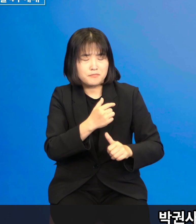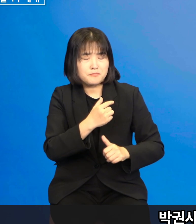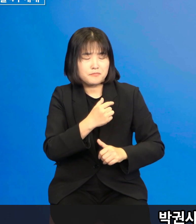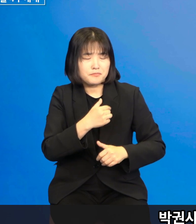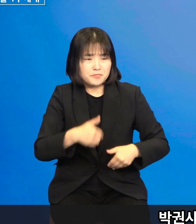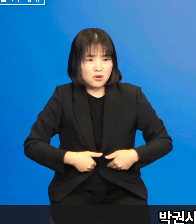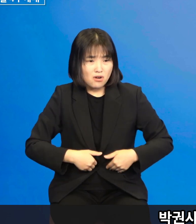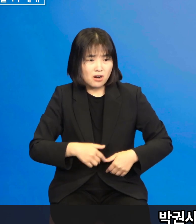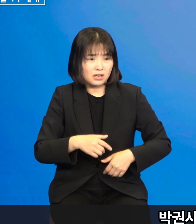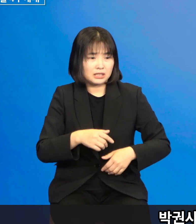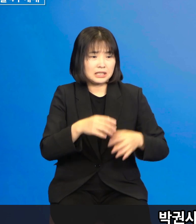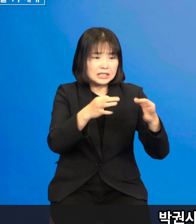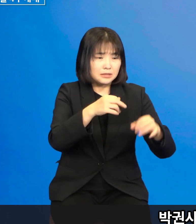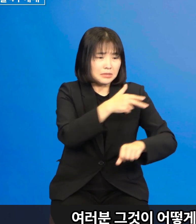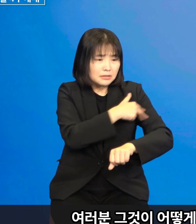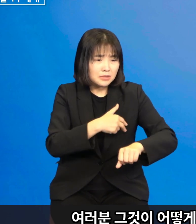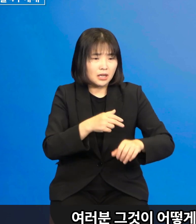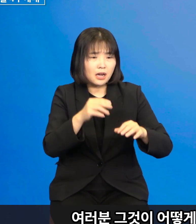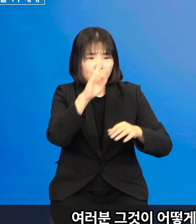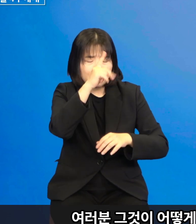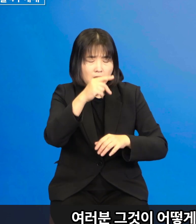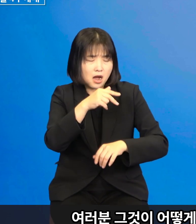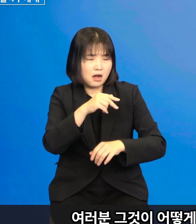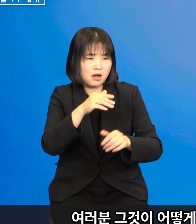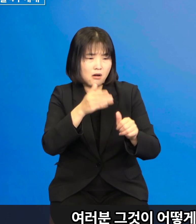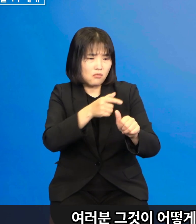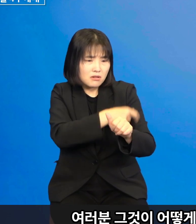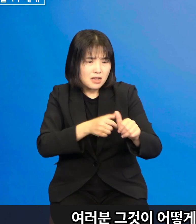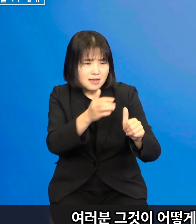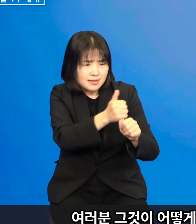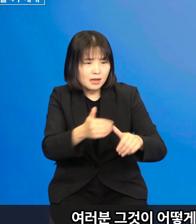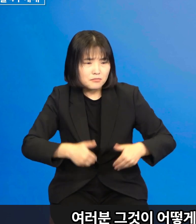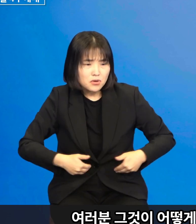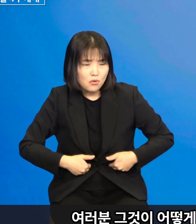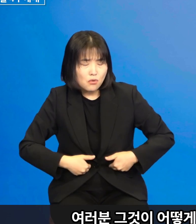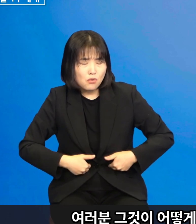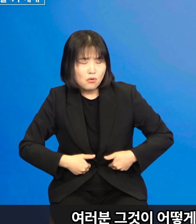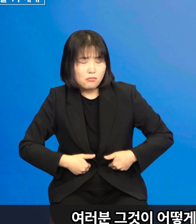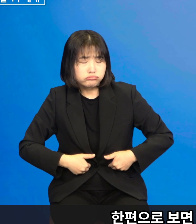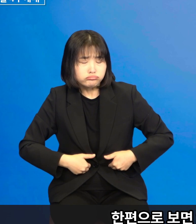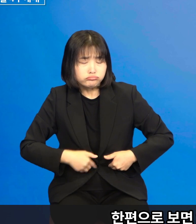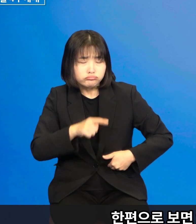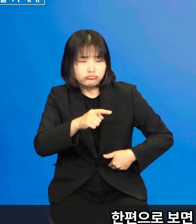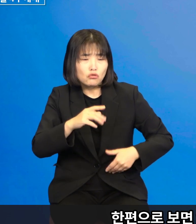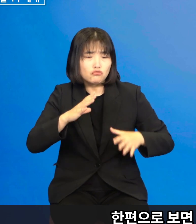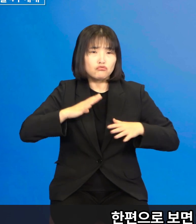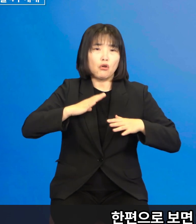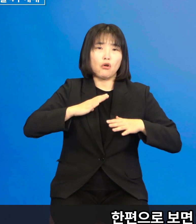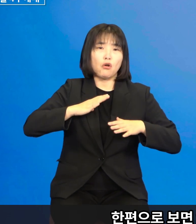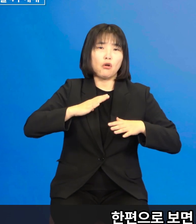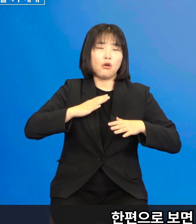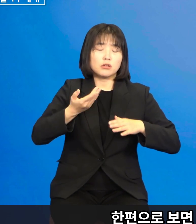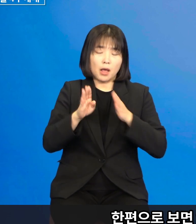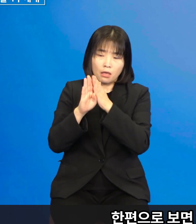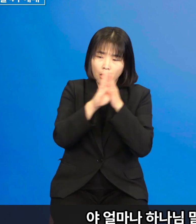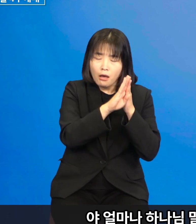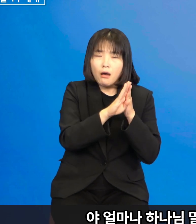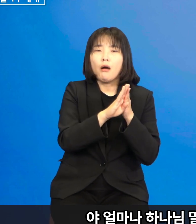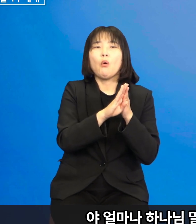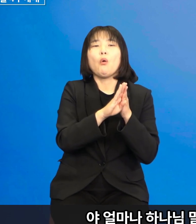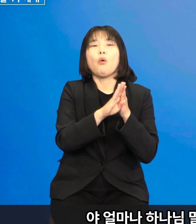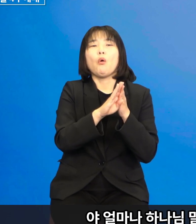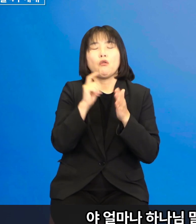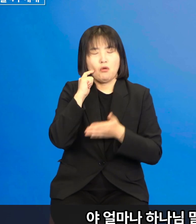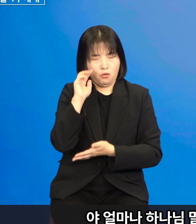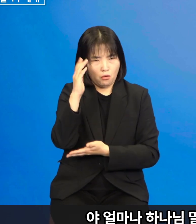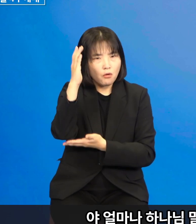잡아야 돼, 박건설을 잡아야 돼. 여러분 그것이 어떻게 보면 두려운 일일 수 있지만 한편으로 보면 영광스러운 일이에요.